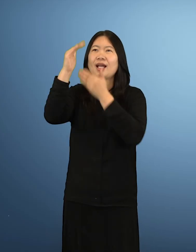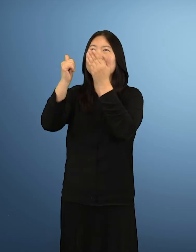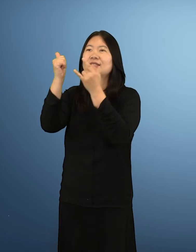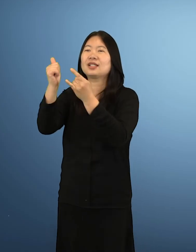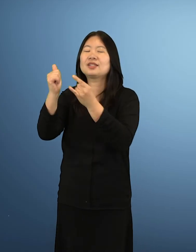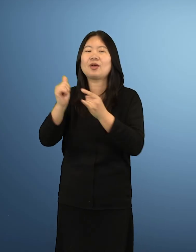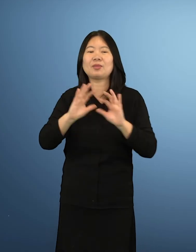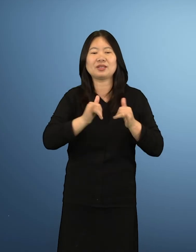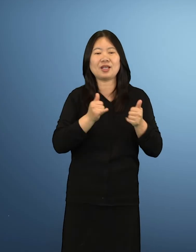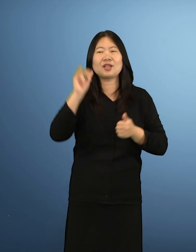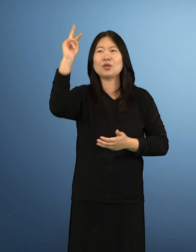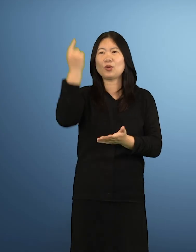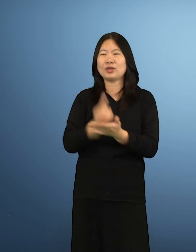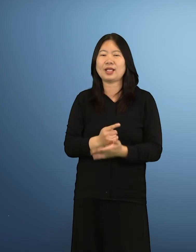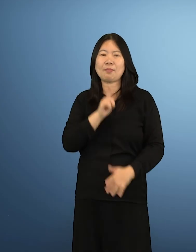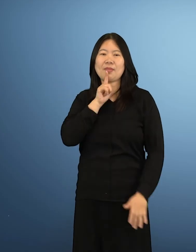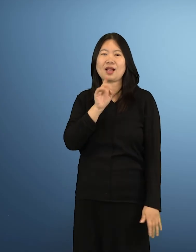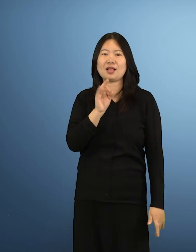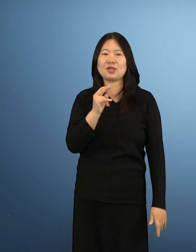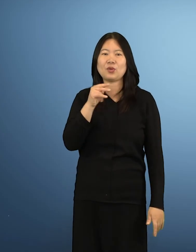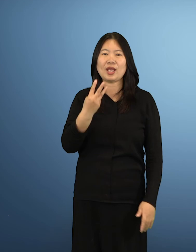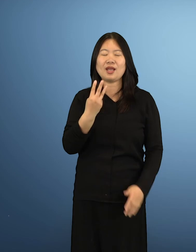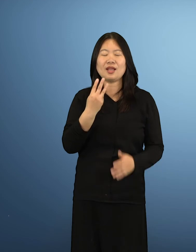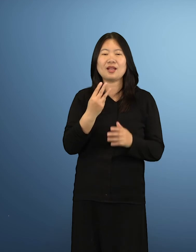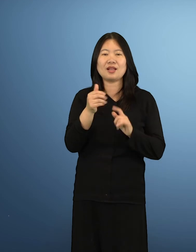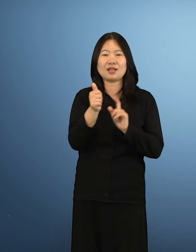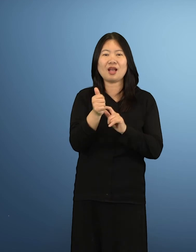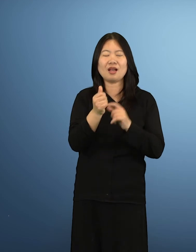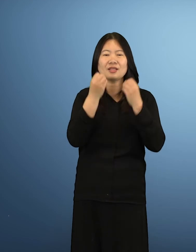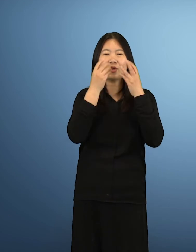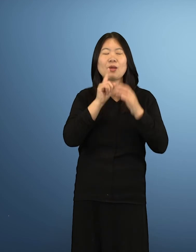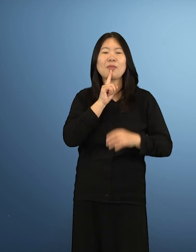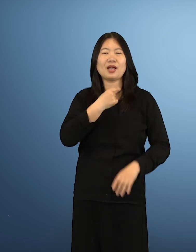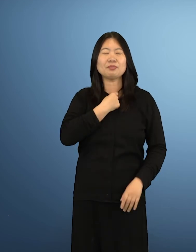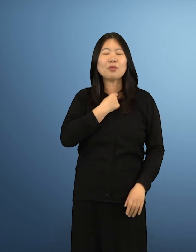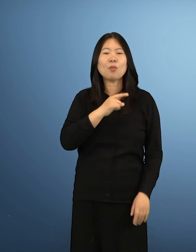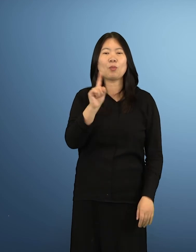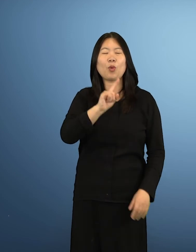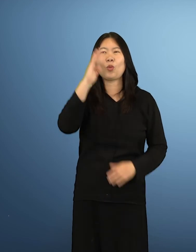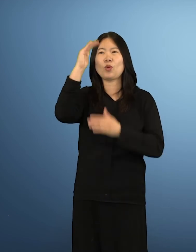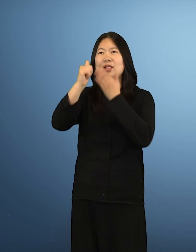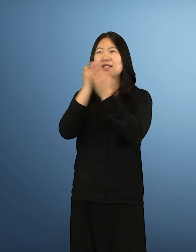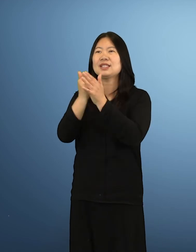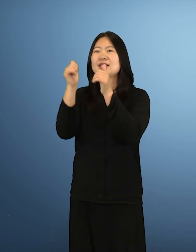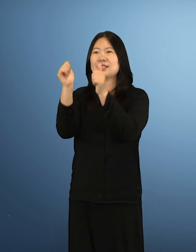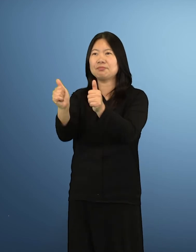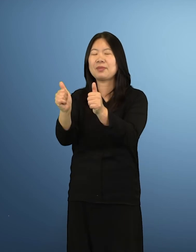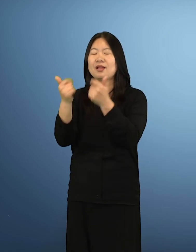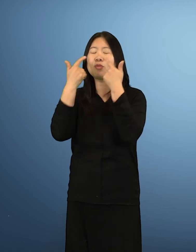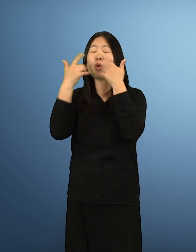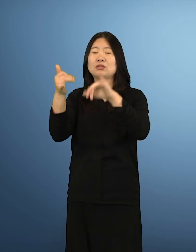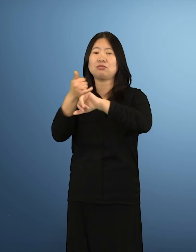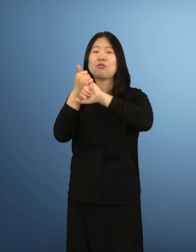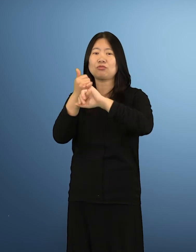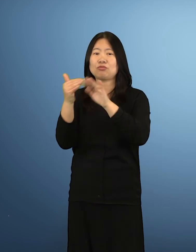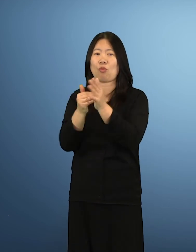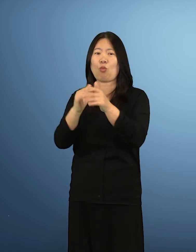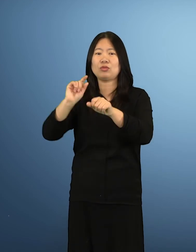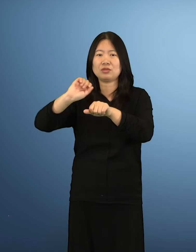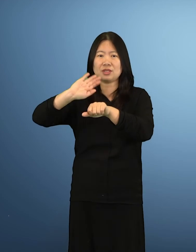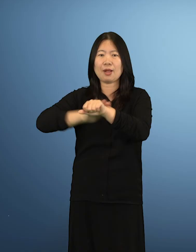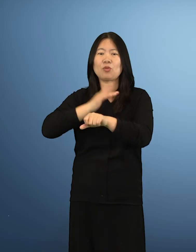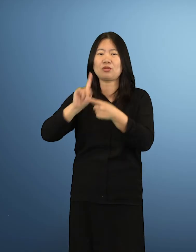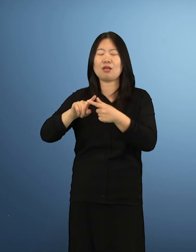요엘 선지자가 새롭게 발견하고 말하고 싶은 패턴은 이거예요. 하나님은 심판하실 거예요. 잘못에